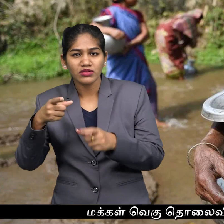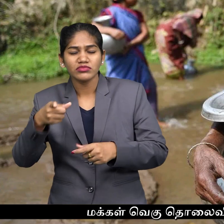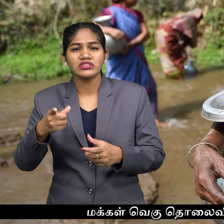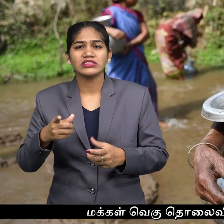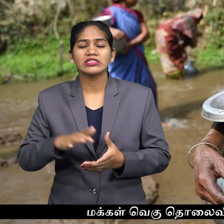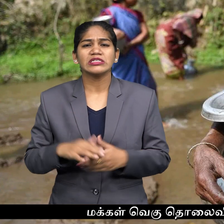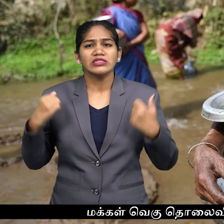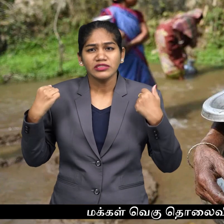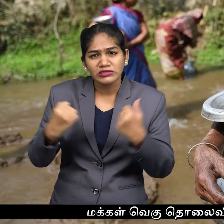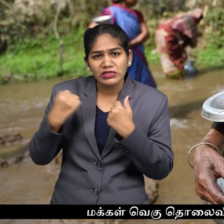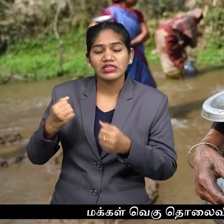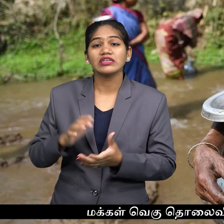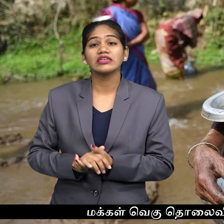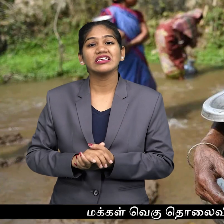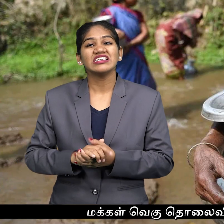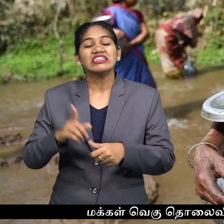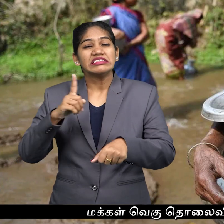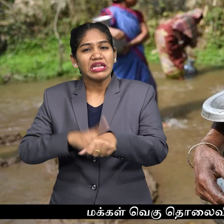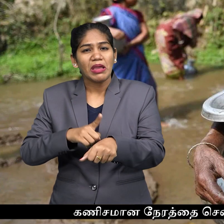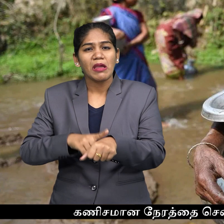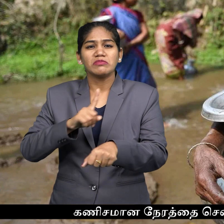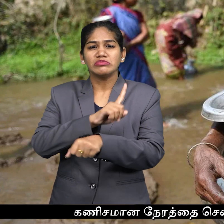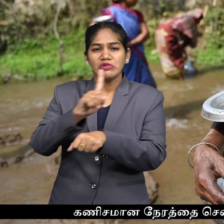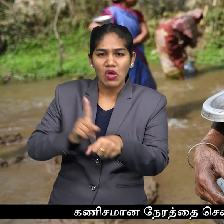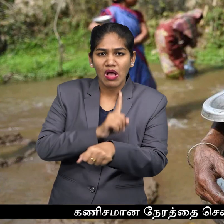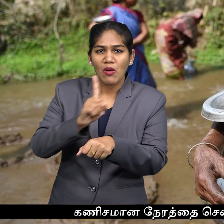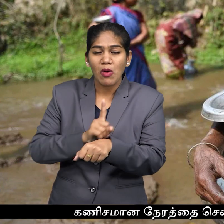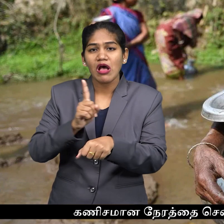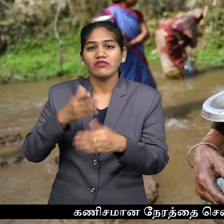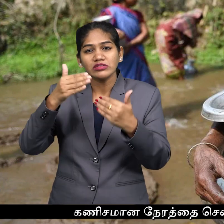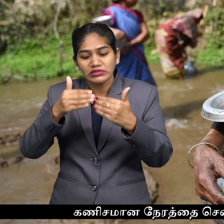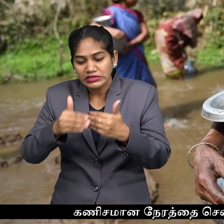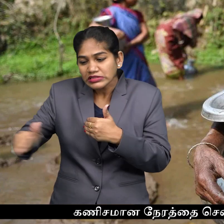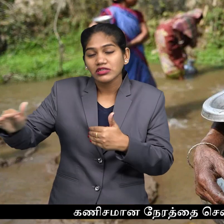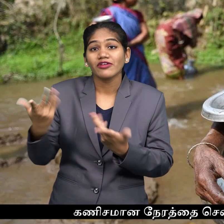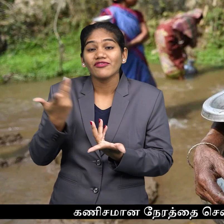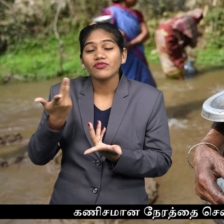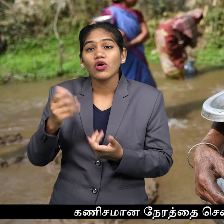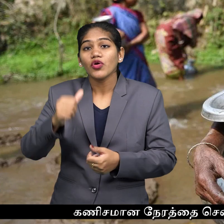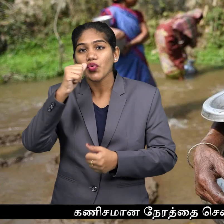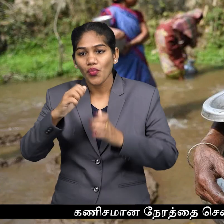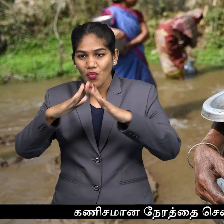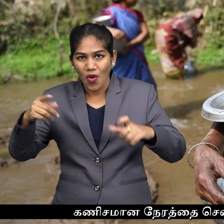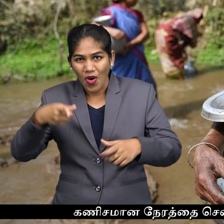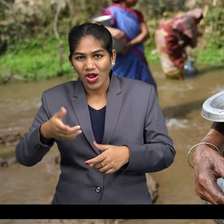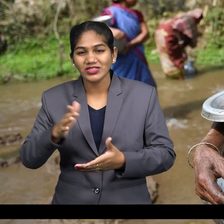மக்கள் வெகு தொலைவிலிருந்து தண்ணீர் எடுத்து வருவதில் கணிசமான நேரத்தை செலவிட வேண்டிய கட்டாயத்தில்